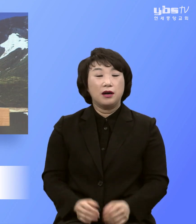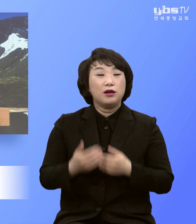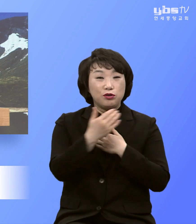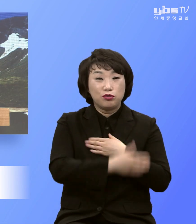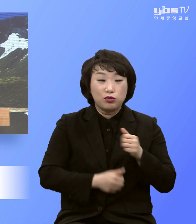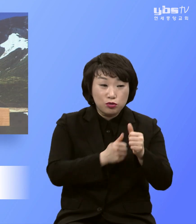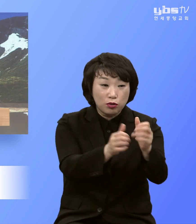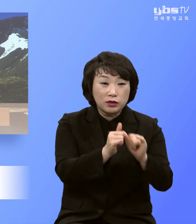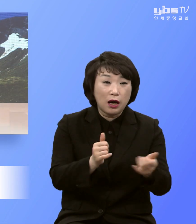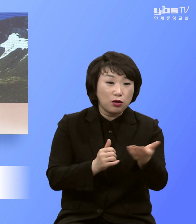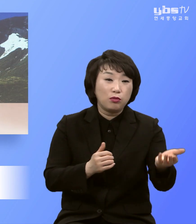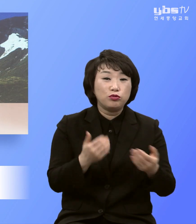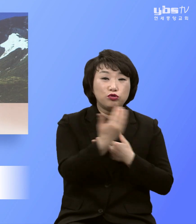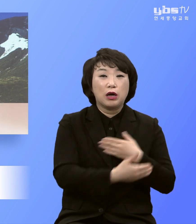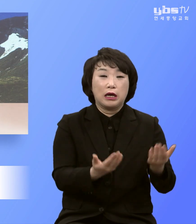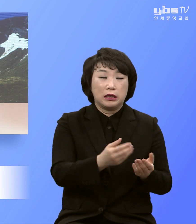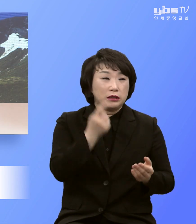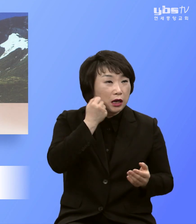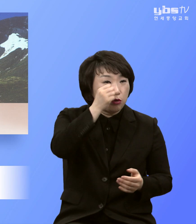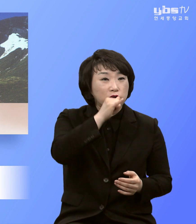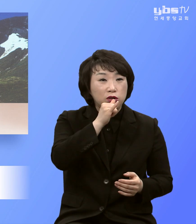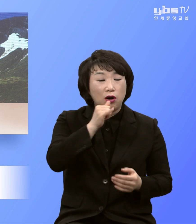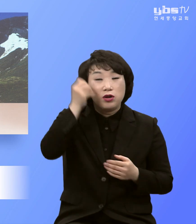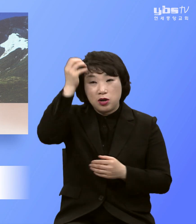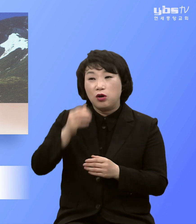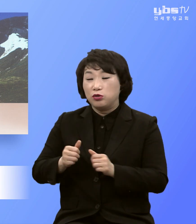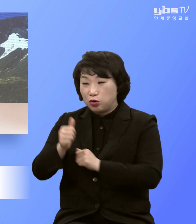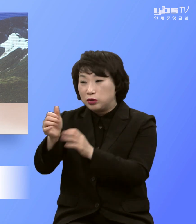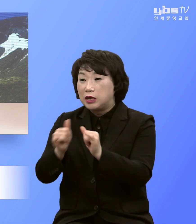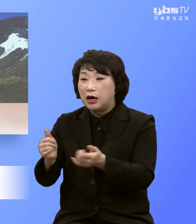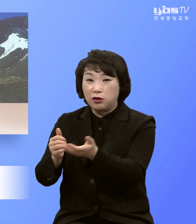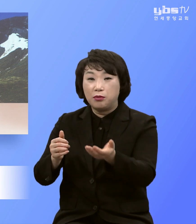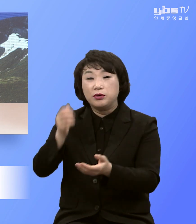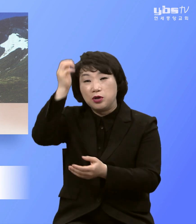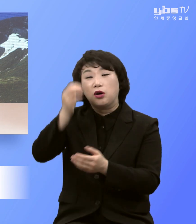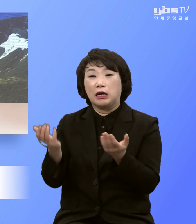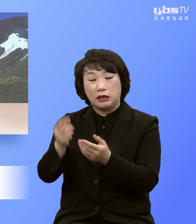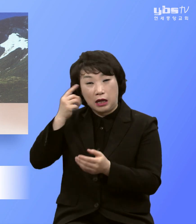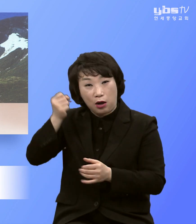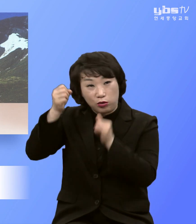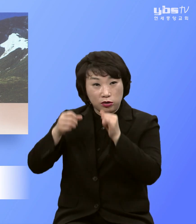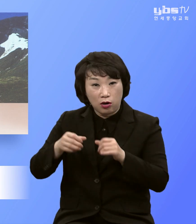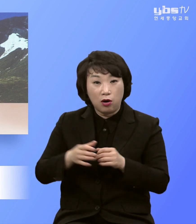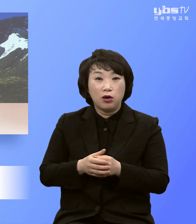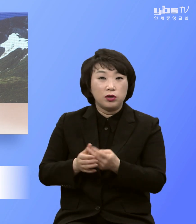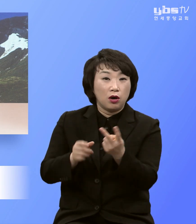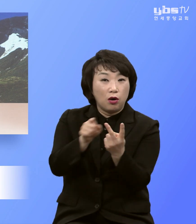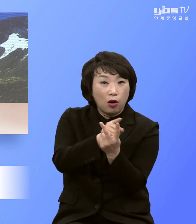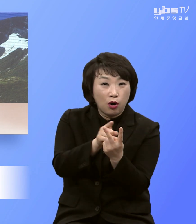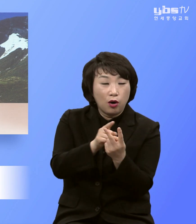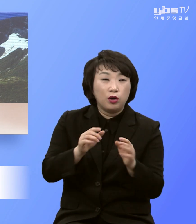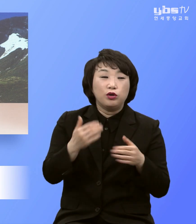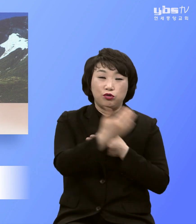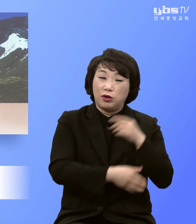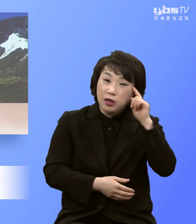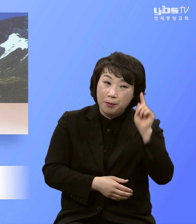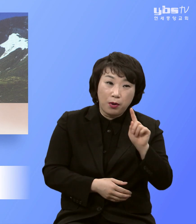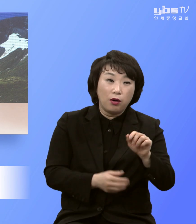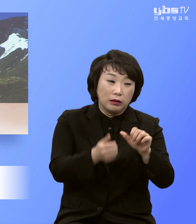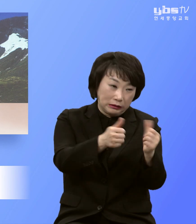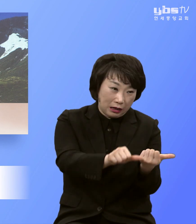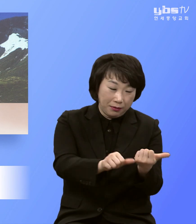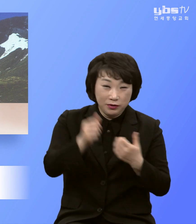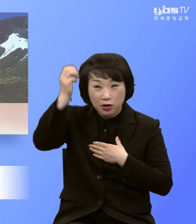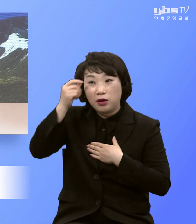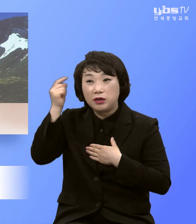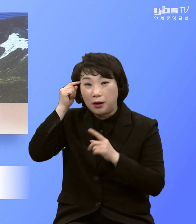육신을 쫓는 자는 육신의 일을, 영을 쫓는 자는 영의 일을 생각하나니 육신의 생각은 사망이요